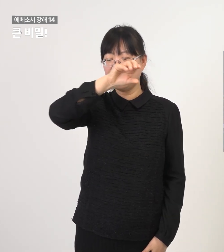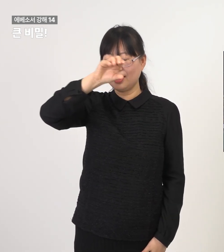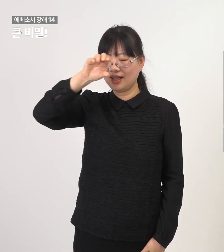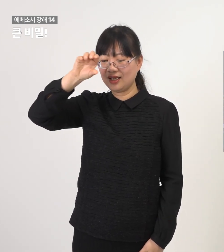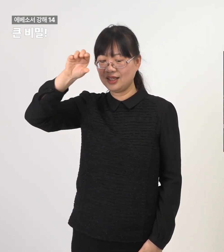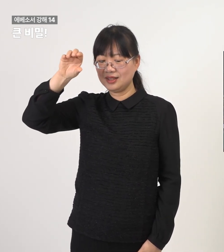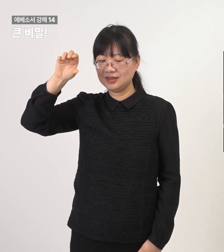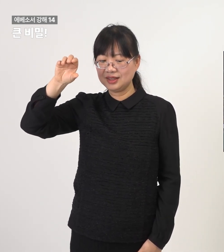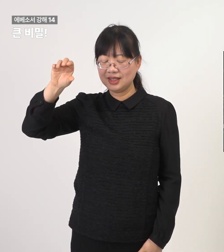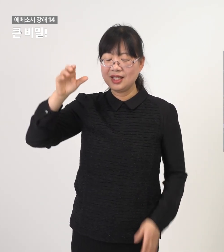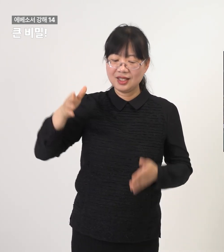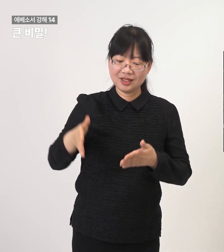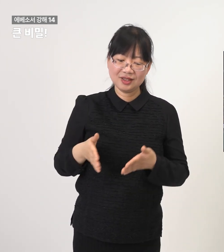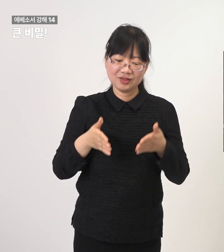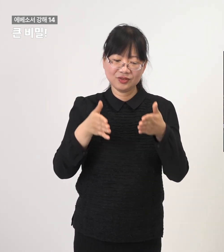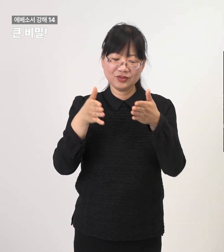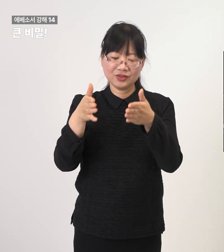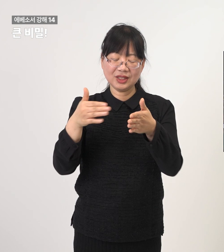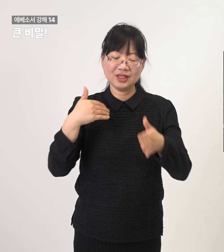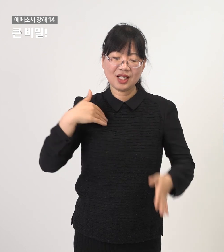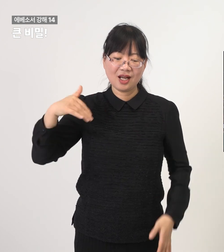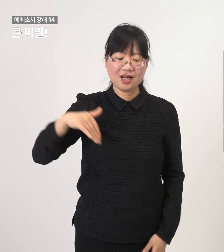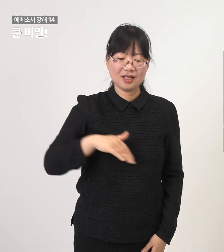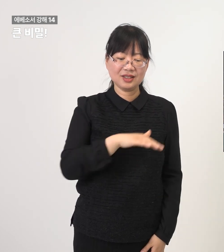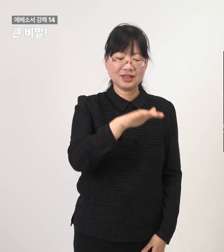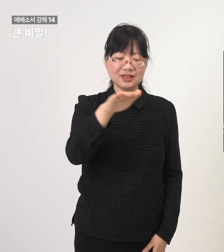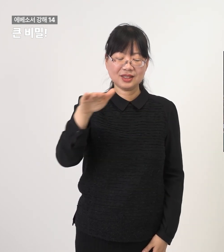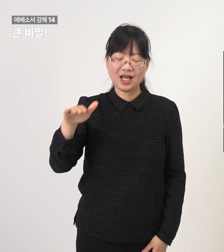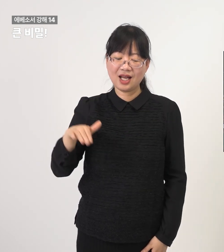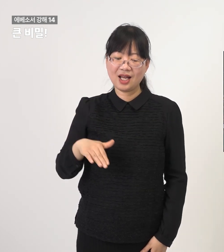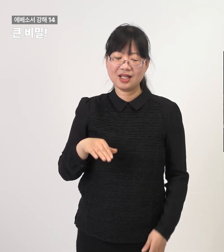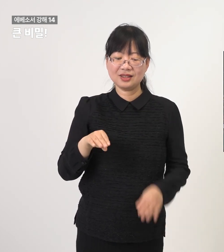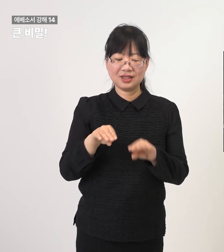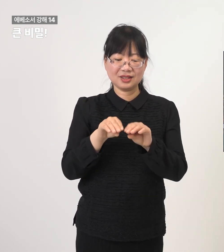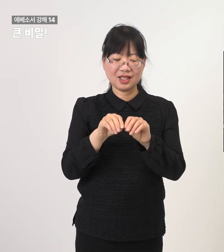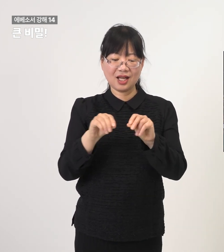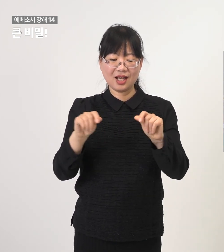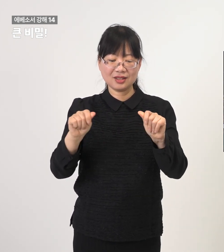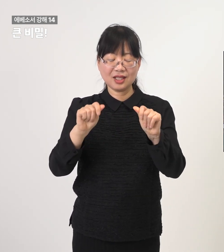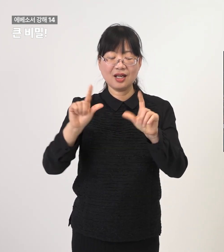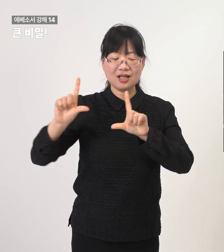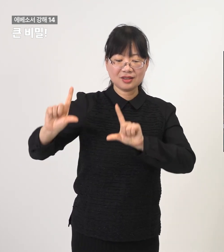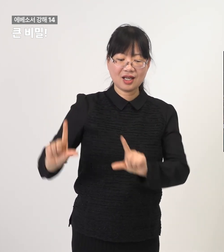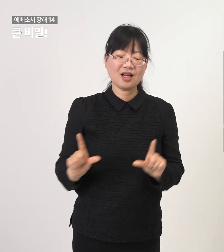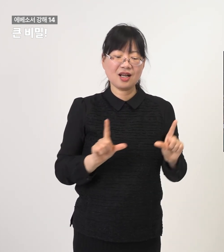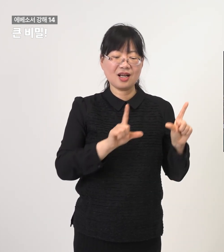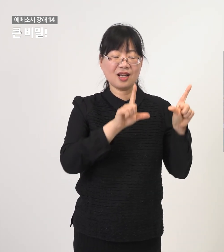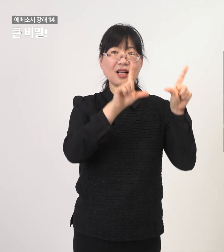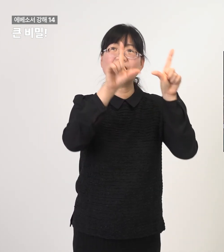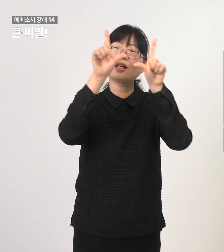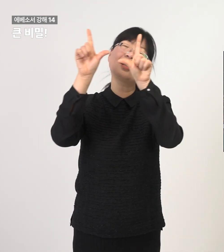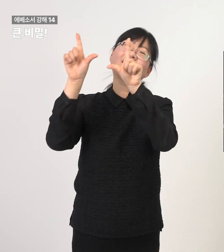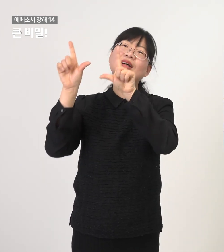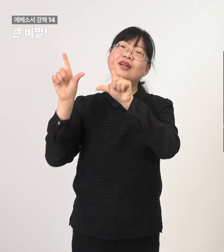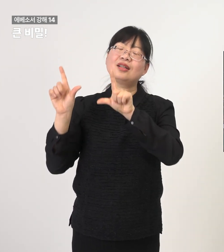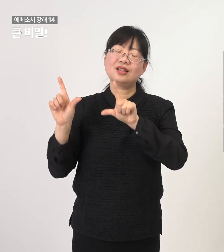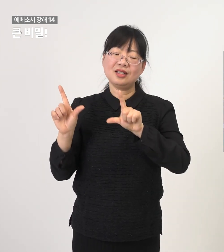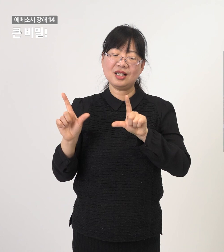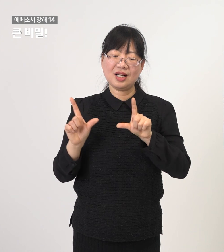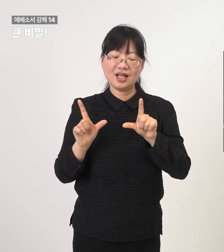십자가의 길 우리가 이 땅에 살아간